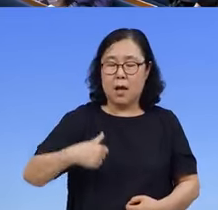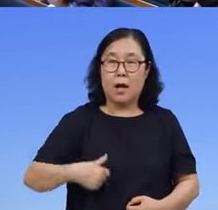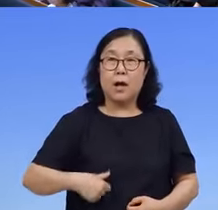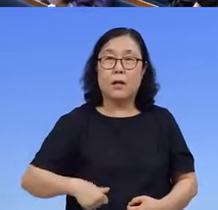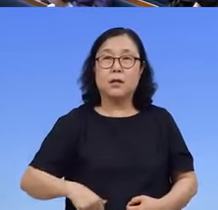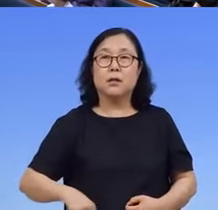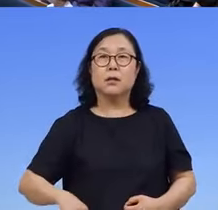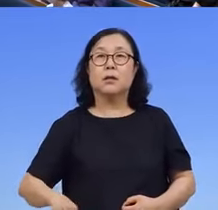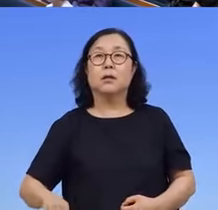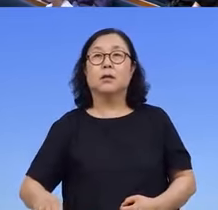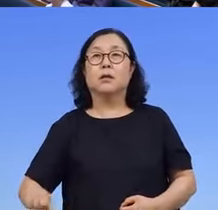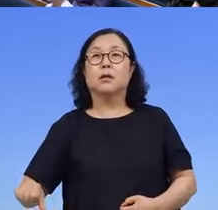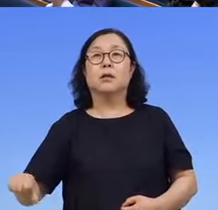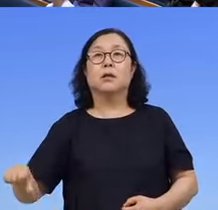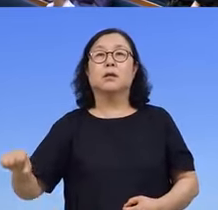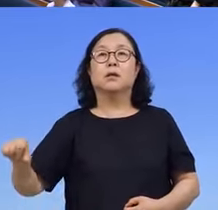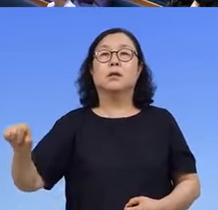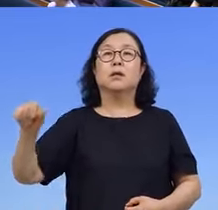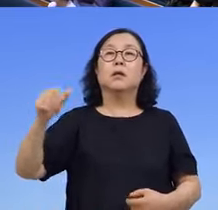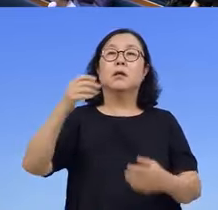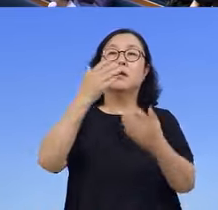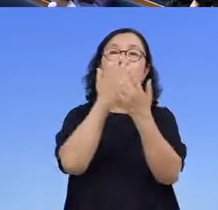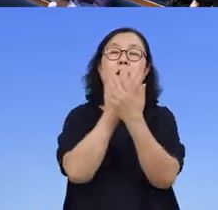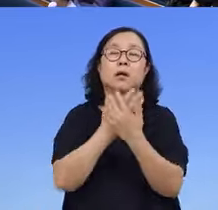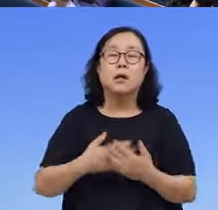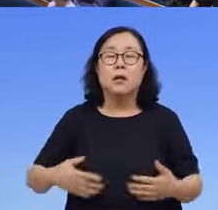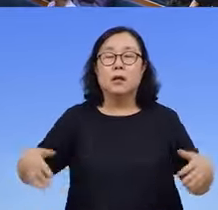주님은 정의의 아들.